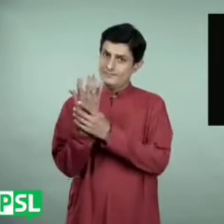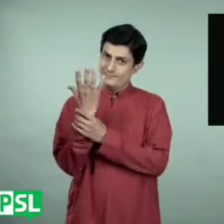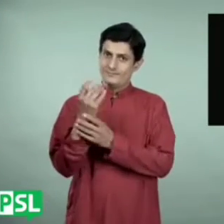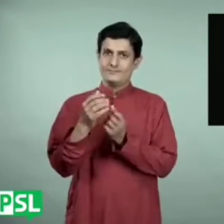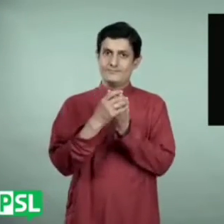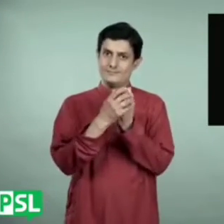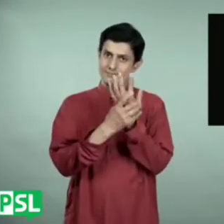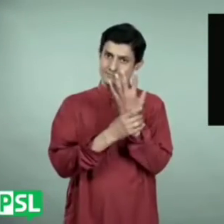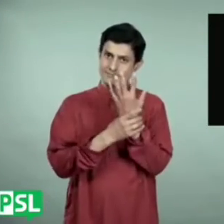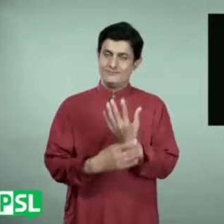دستانے.